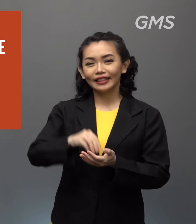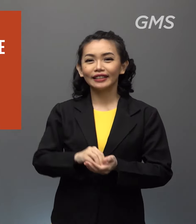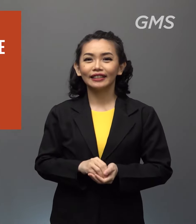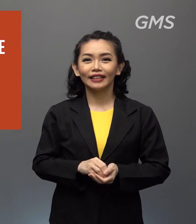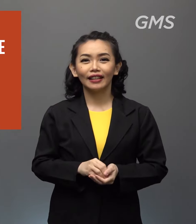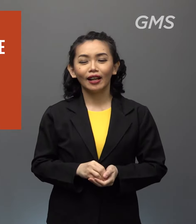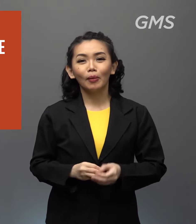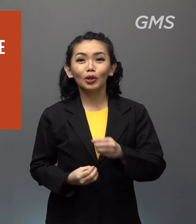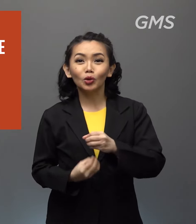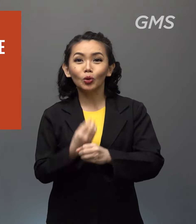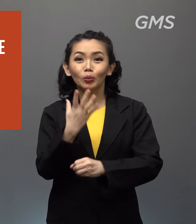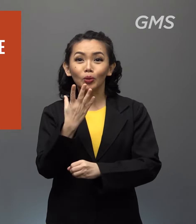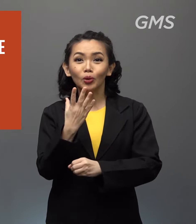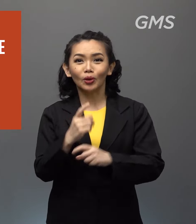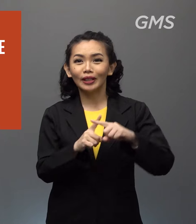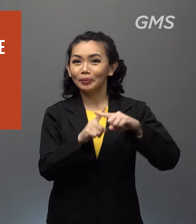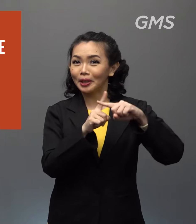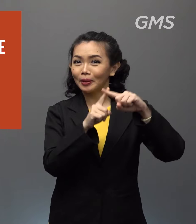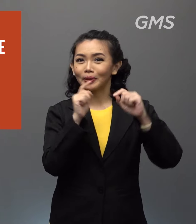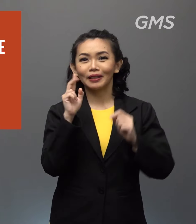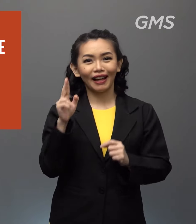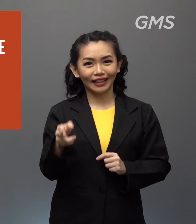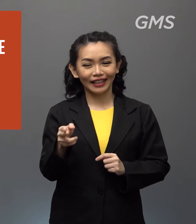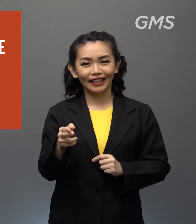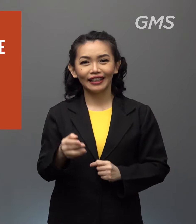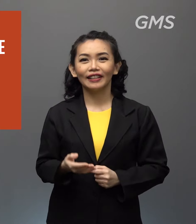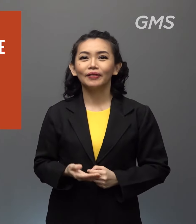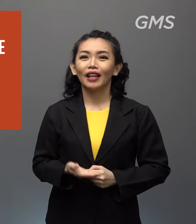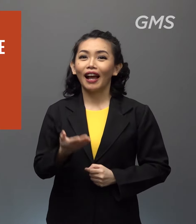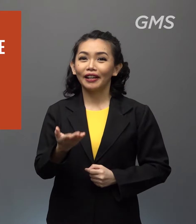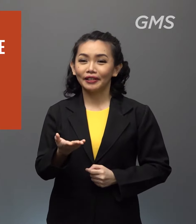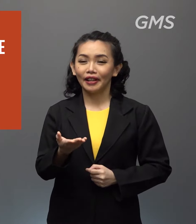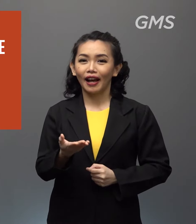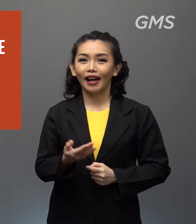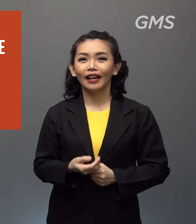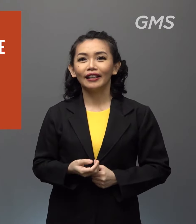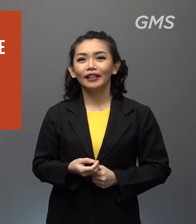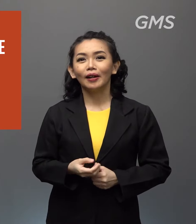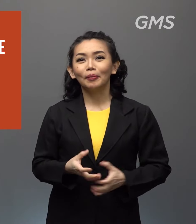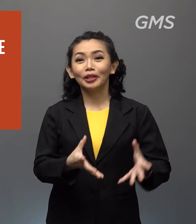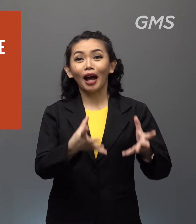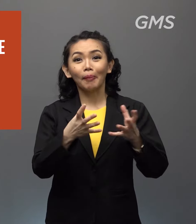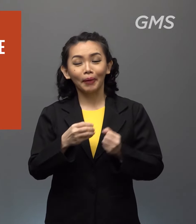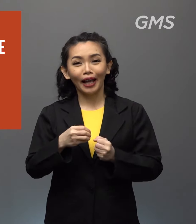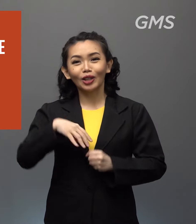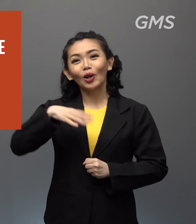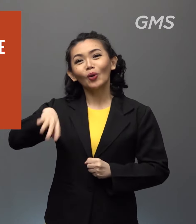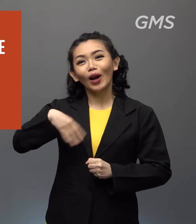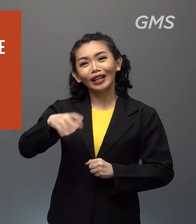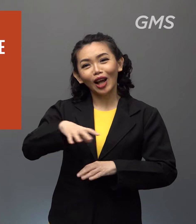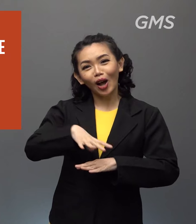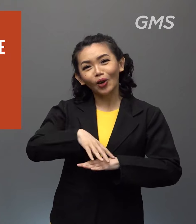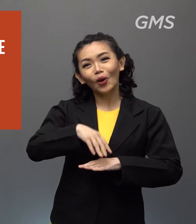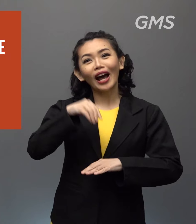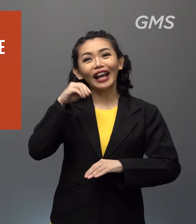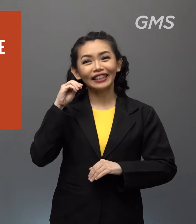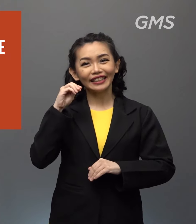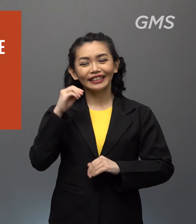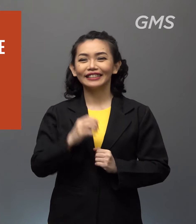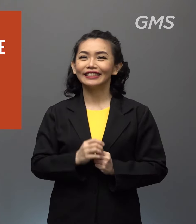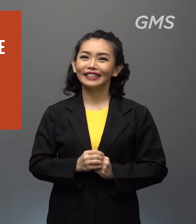hari Minggu. Connect Group adalah tempat di mana Anda digembalakan dan dimuridkan. Dan Anda menemukan keluarga rohani Anda di sana. Lalu bagi